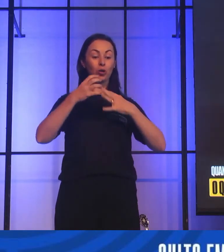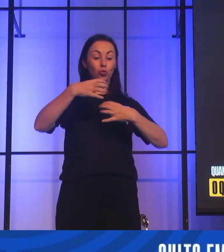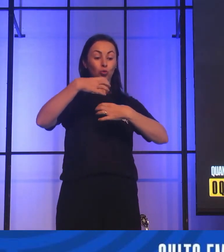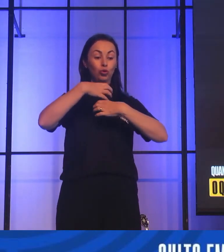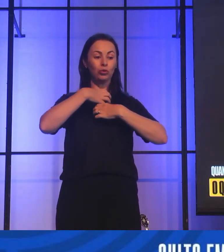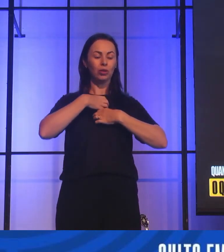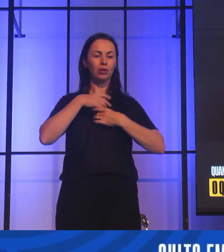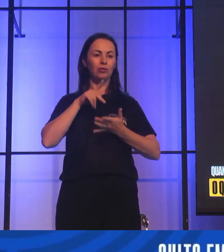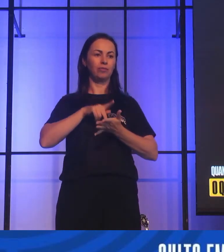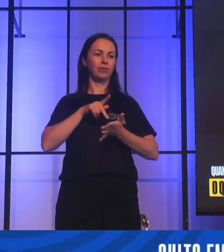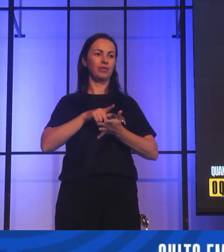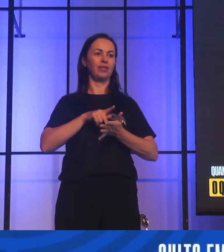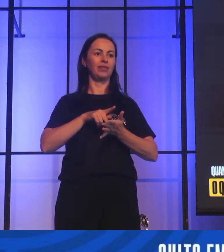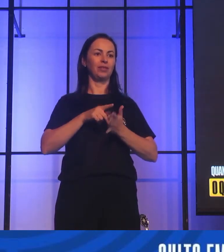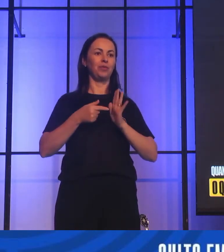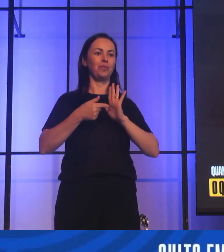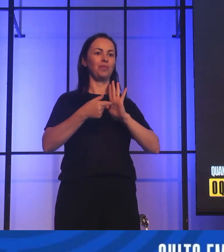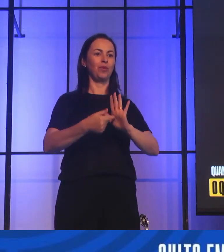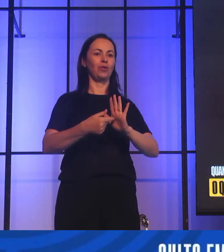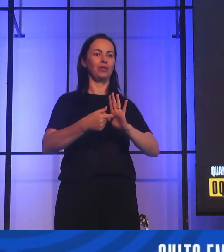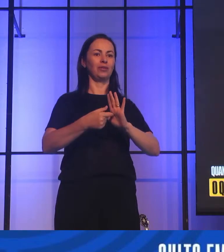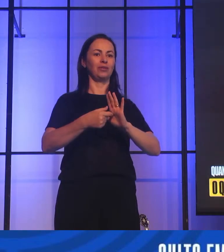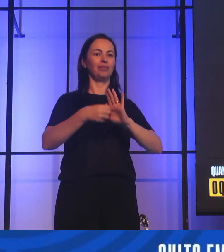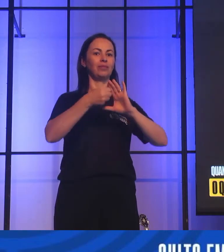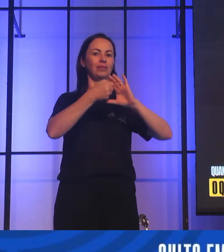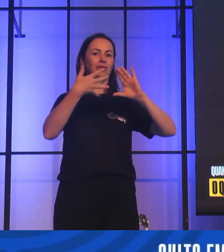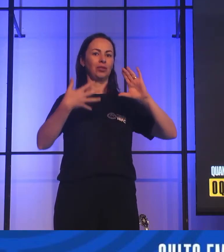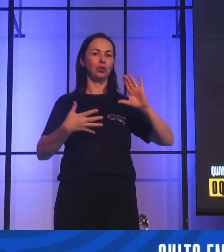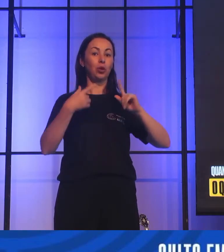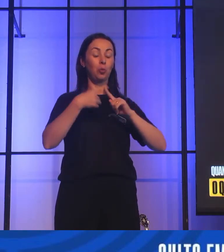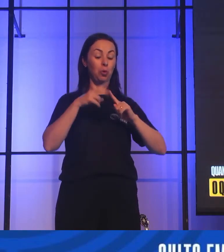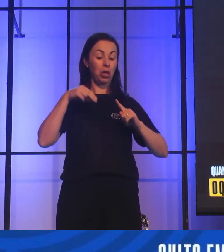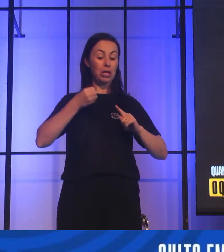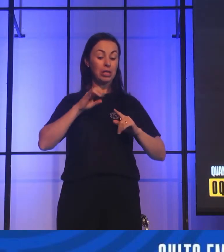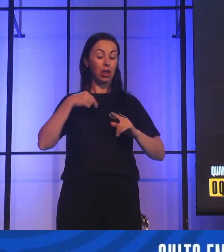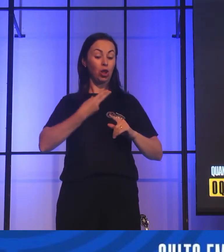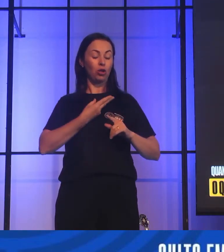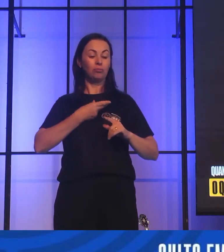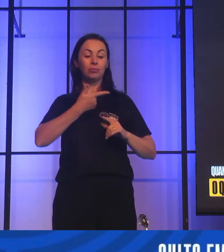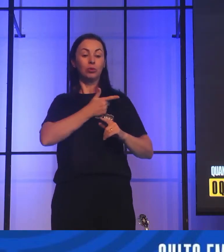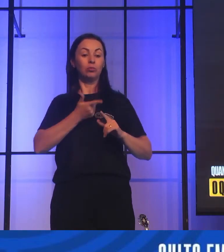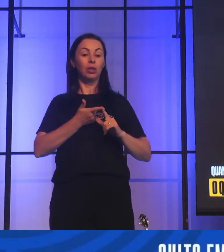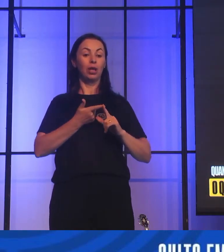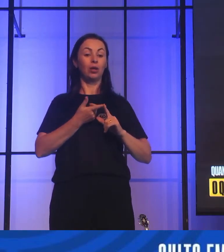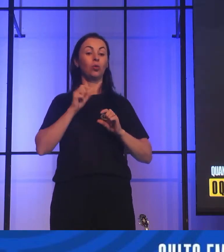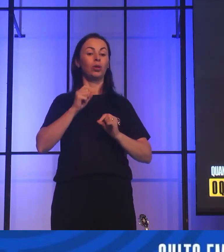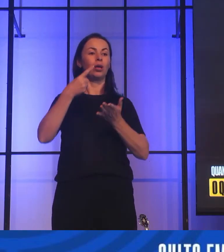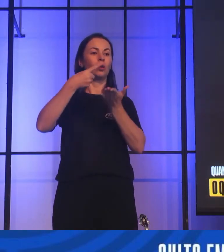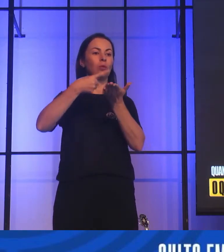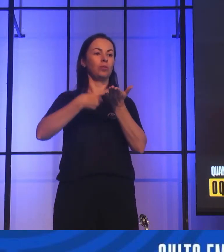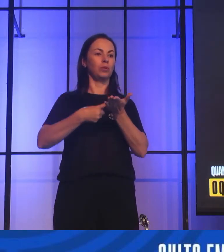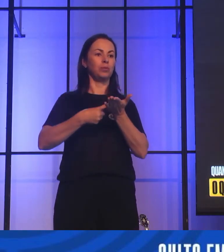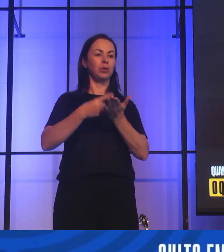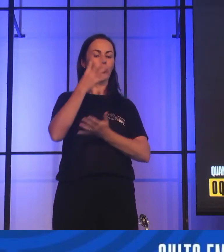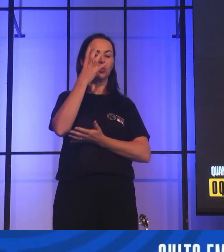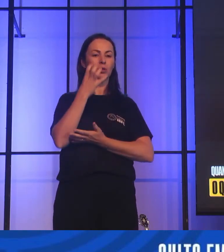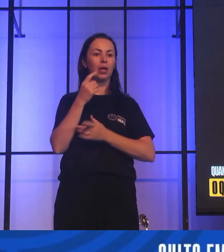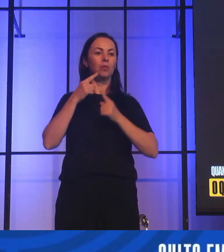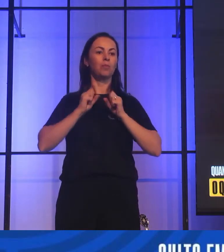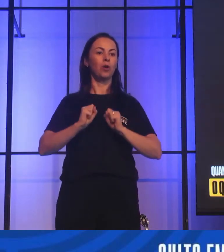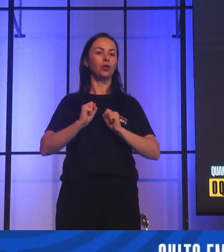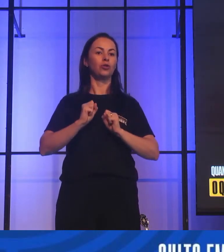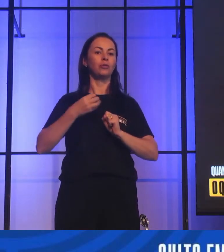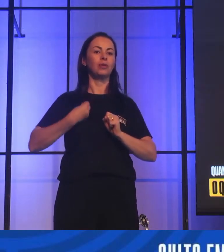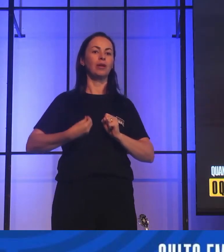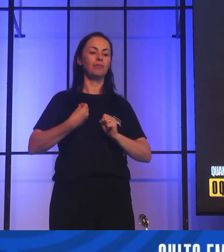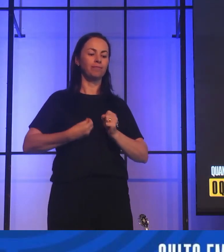E se eu e você não encararmos com seriedade isso vai arruinar as nossas vidas, vai